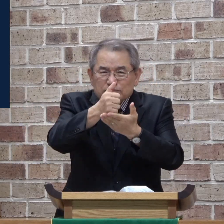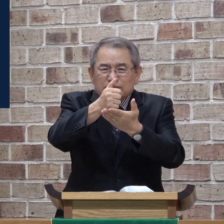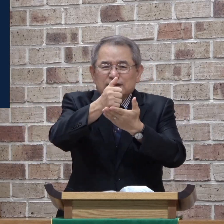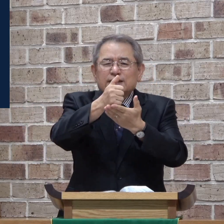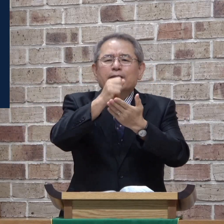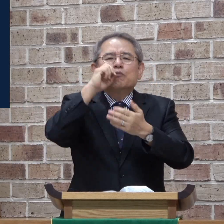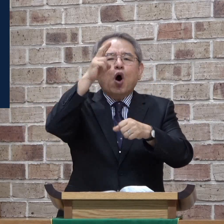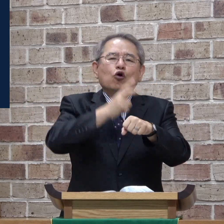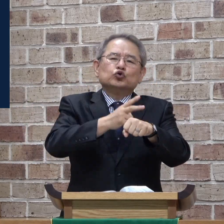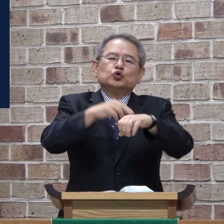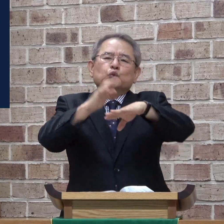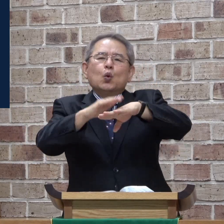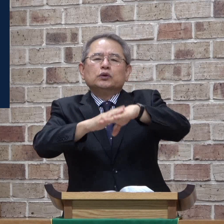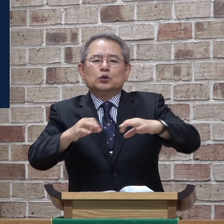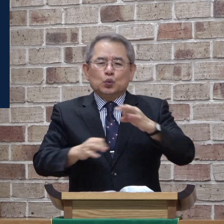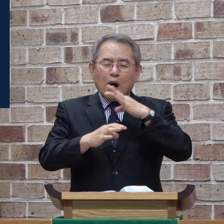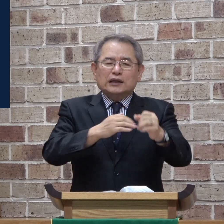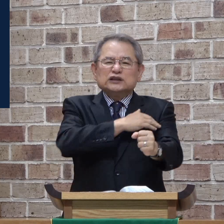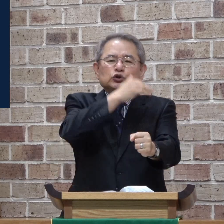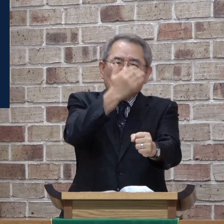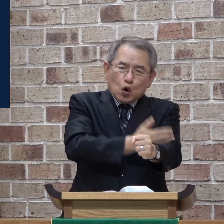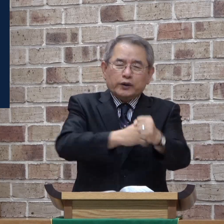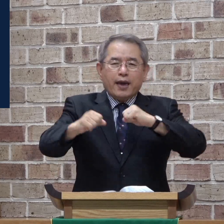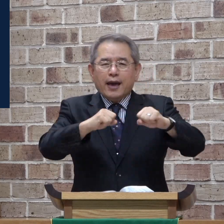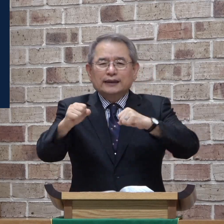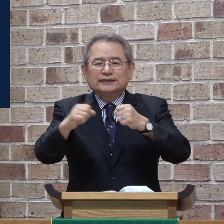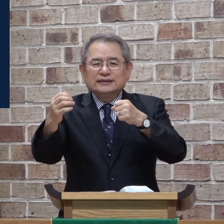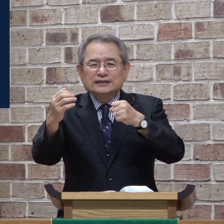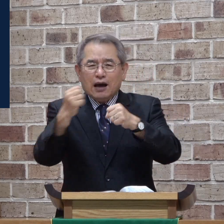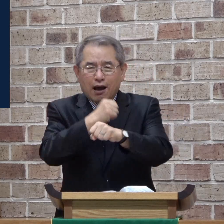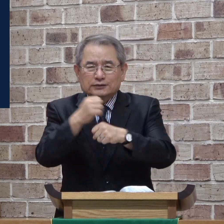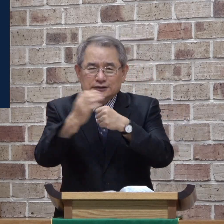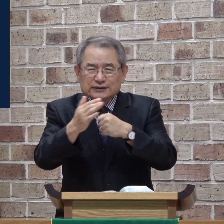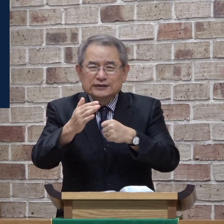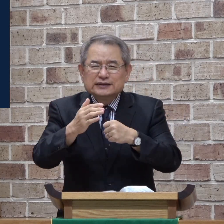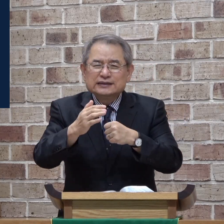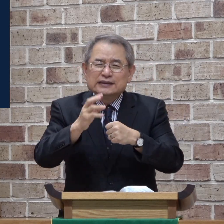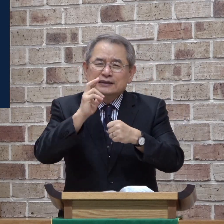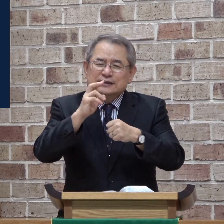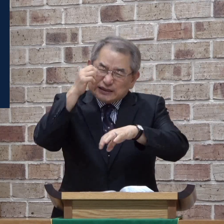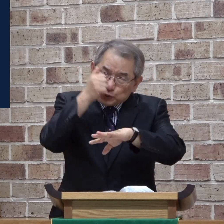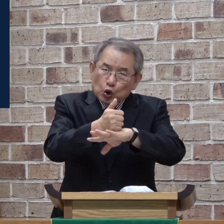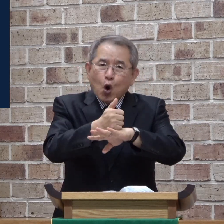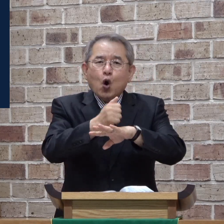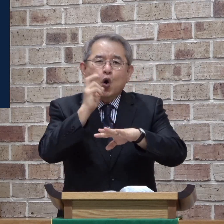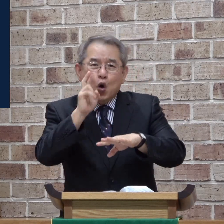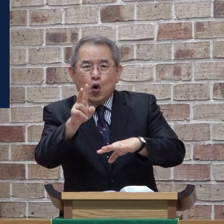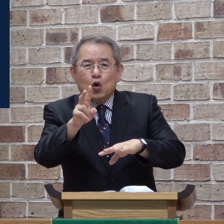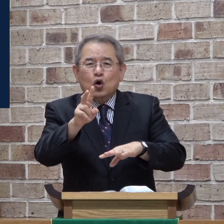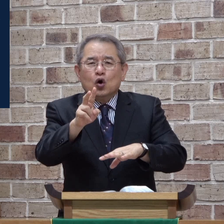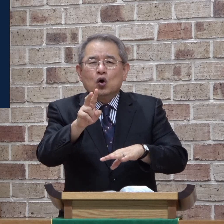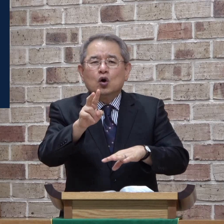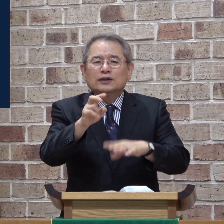사도행전 19장 11절에서 12절입니다. 하나님이 바울의 손으로 놀라운 능력을 행하게